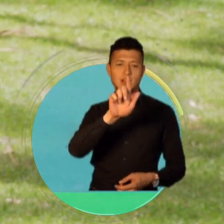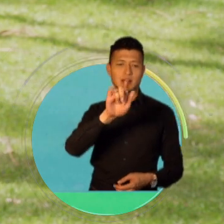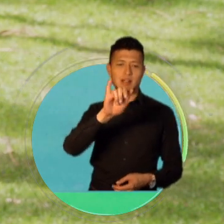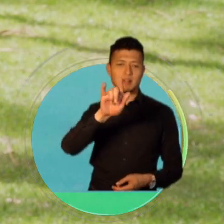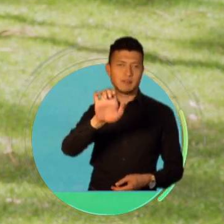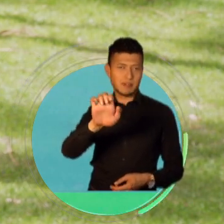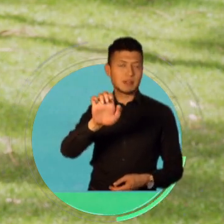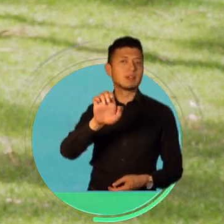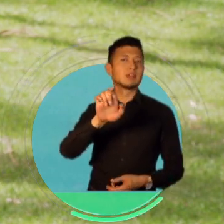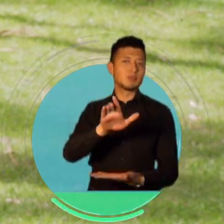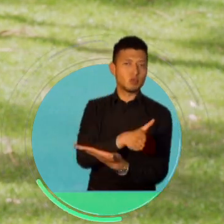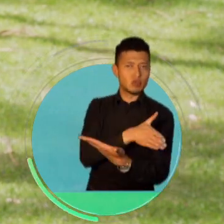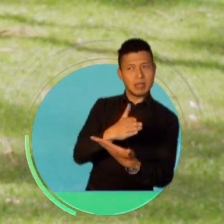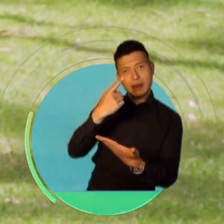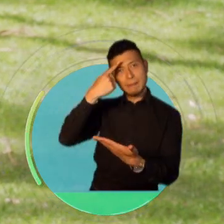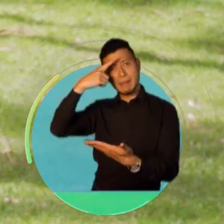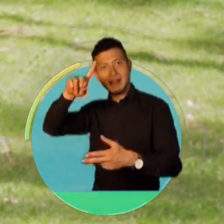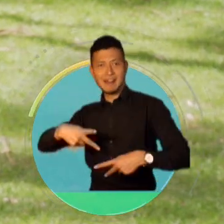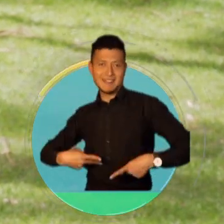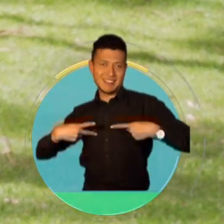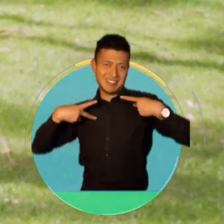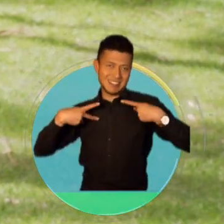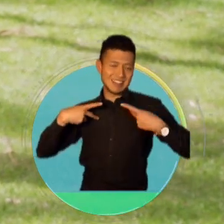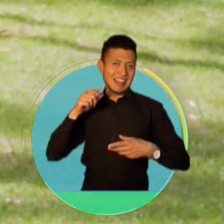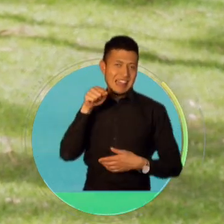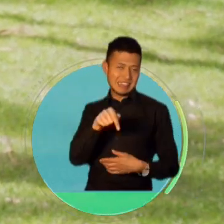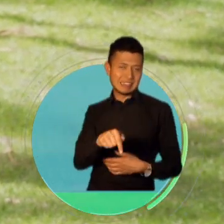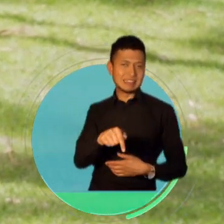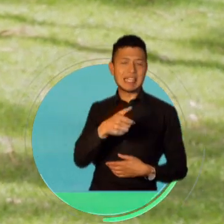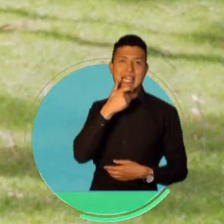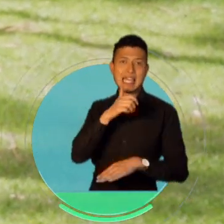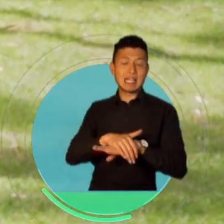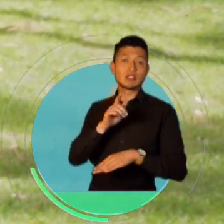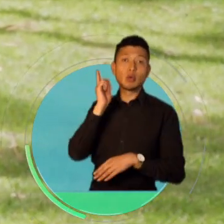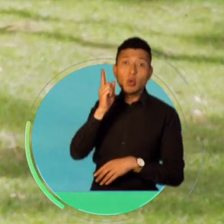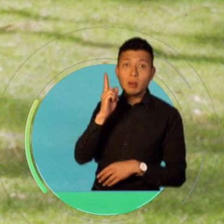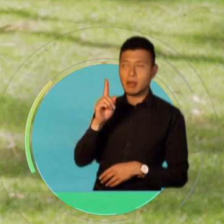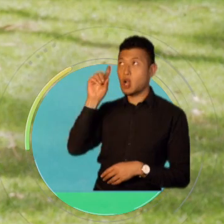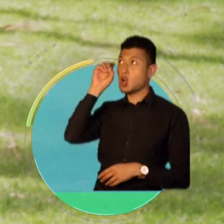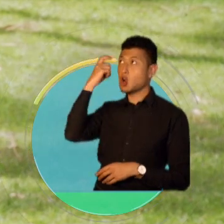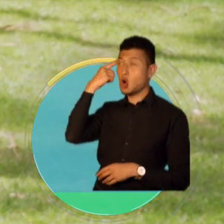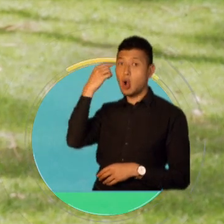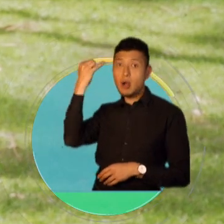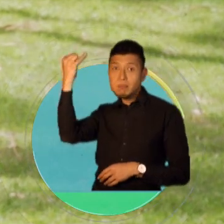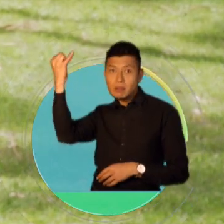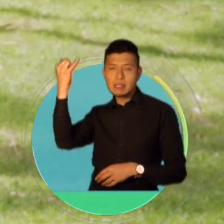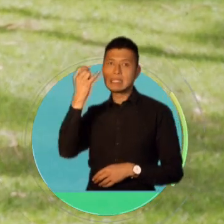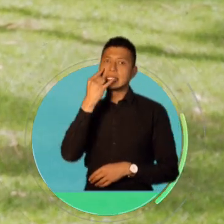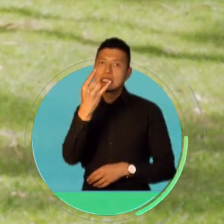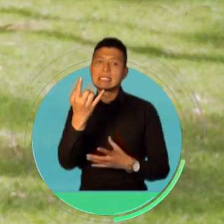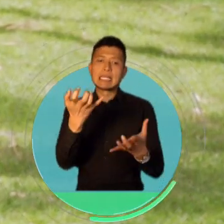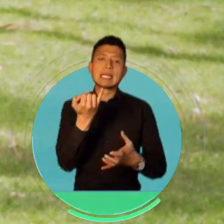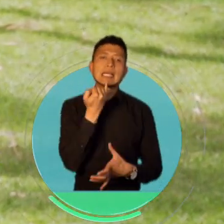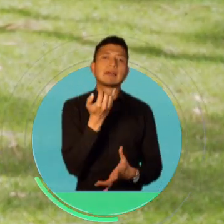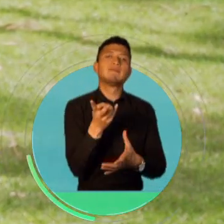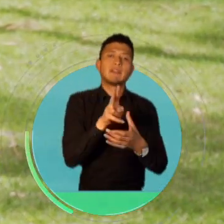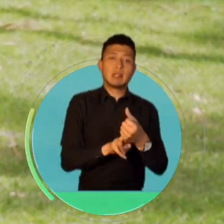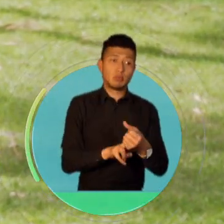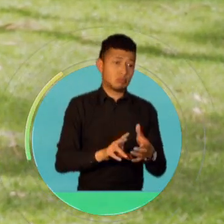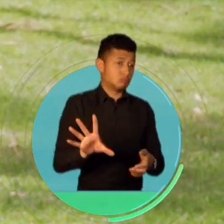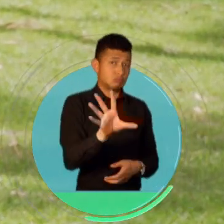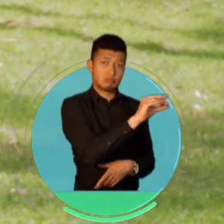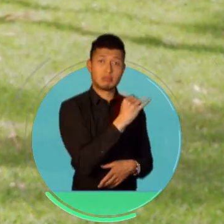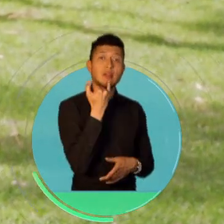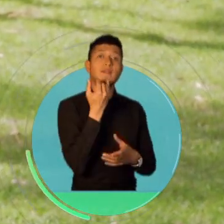uno de los grandes intereses del gobierno es el que empecemos a entrar en esa onda